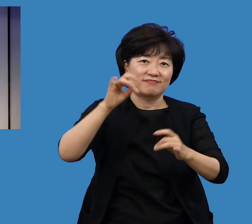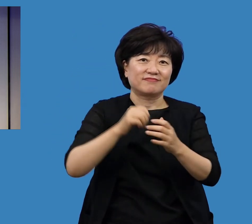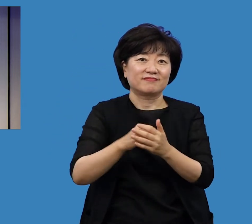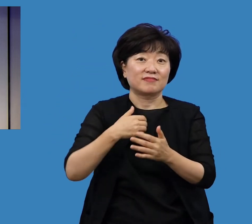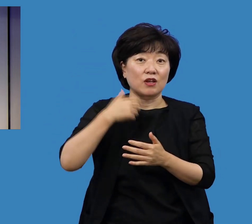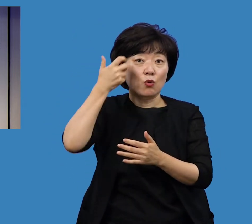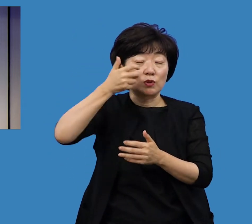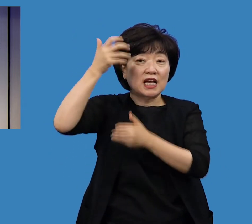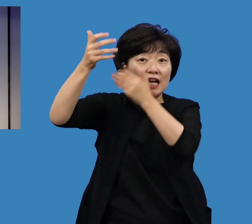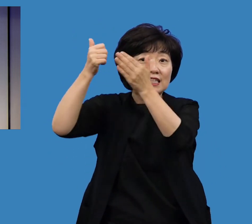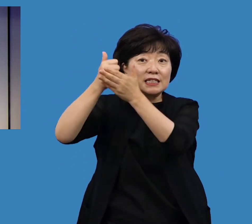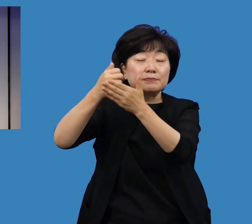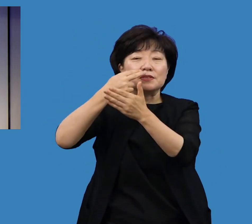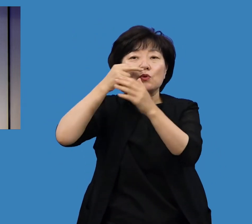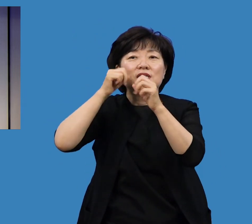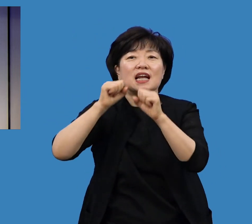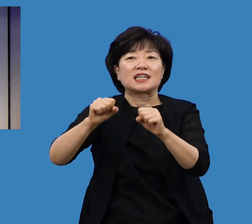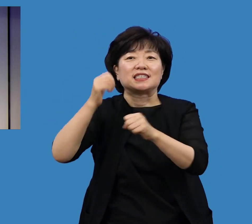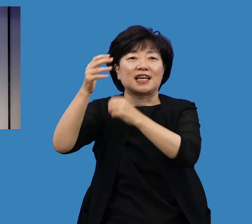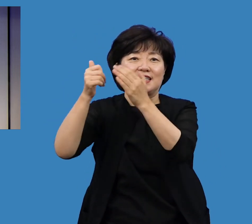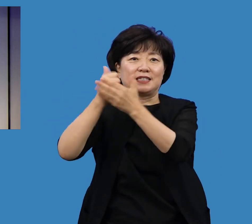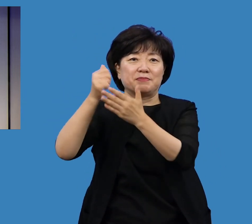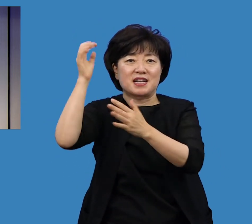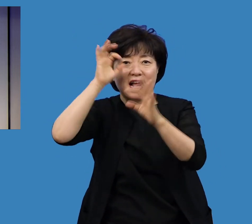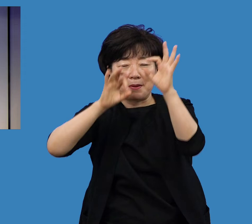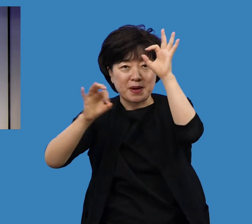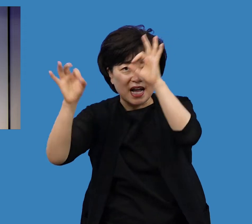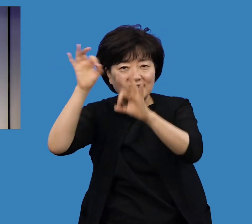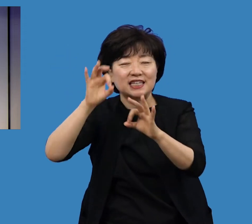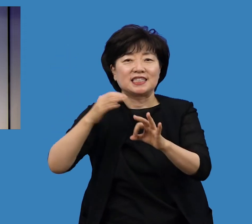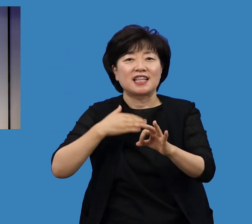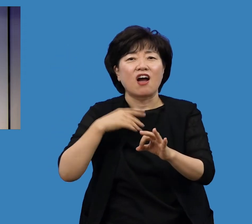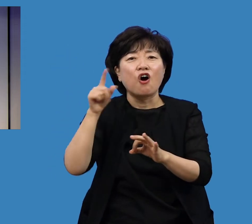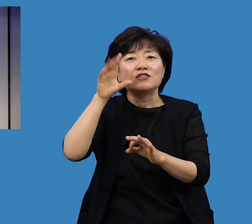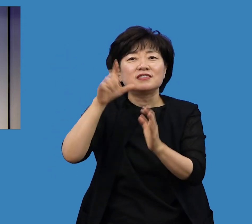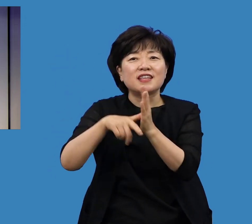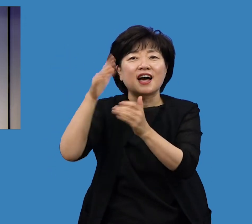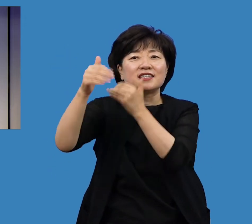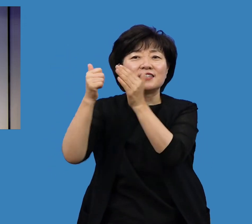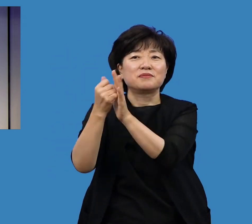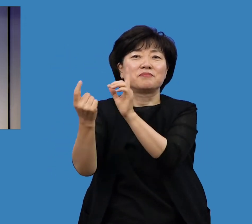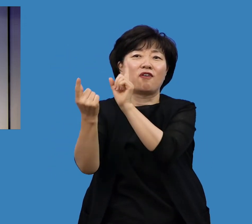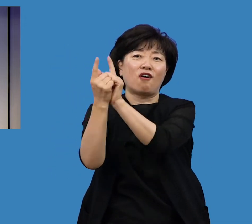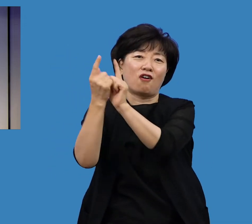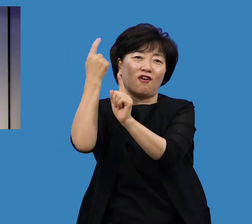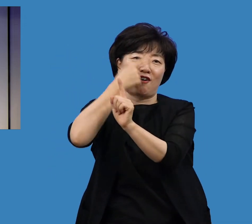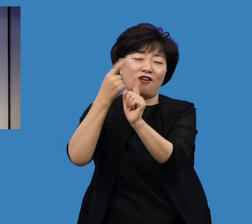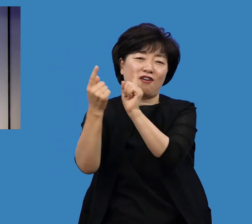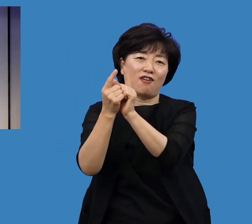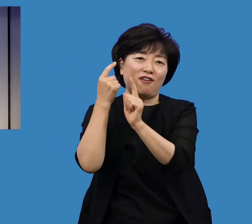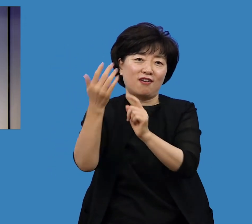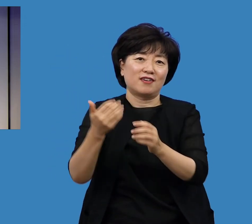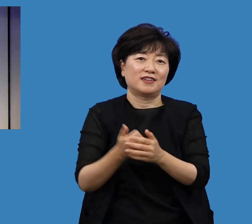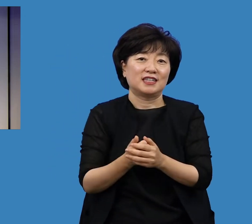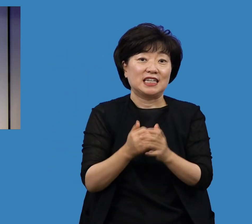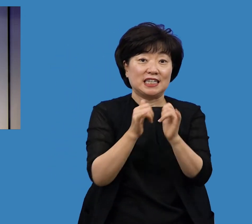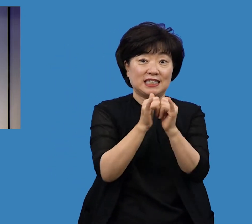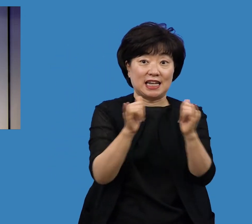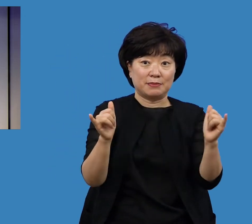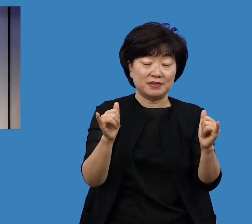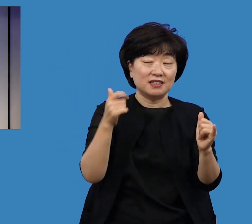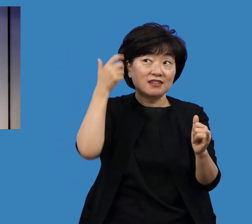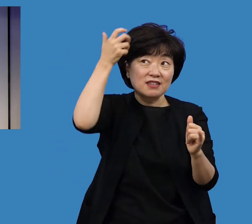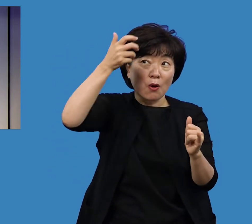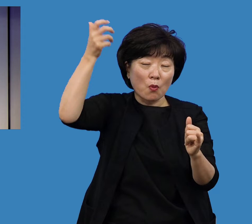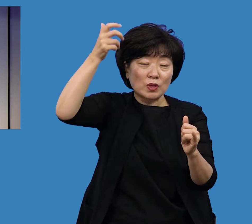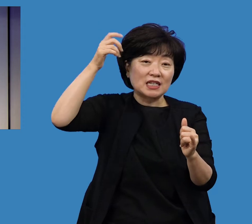살아계신 하나님을 갈망하나니 내가 어느 때에 나아가서 하나님의 얼굴을 배울까? 또 사람들에게는 영원을 사모하는 마음을